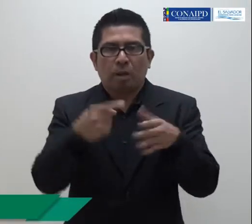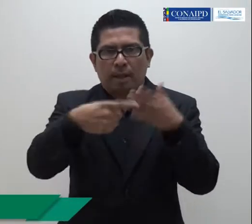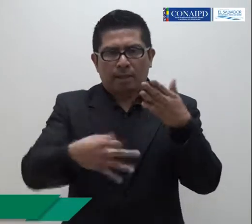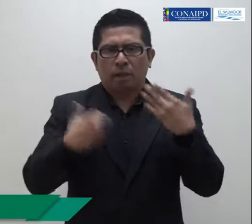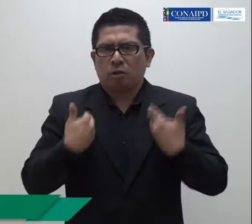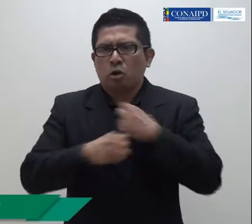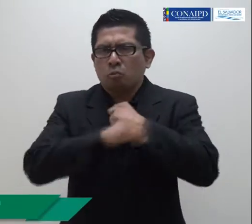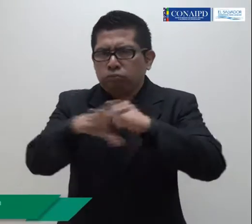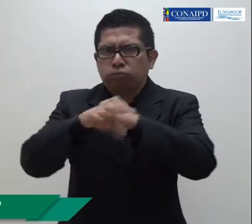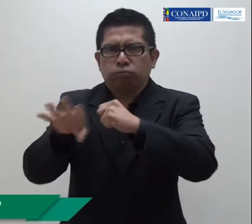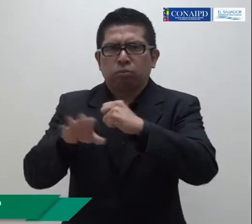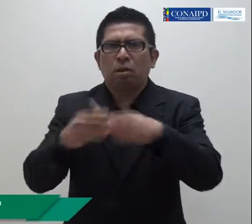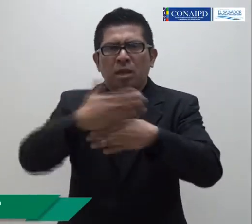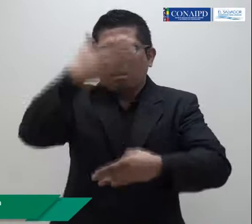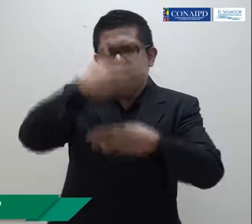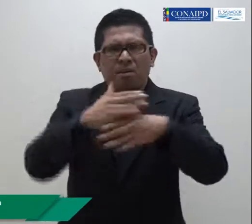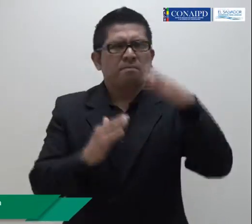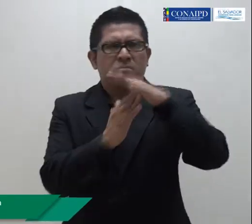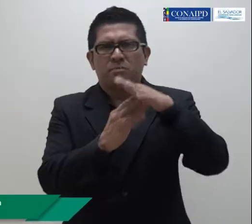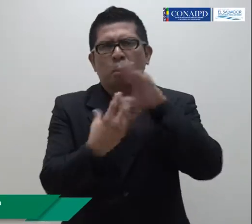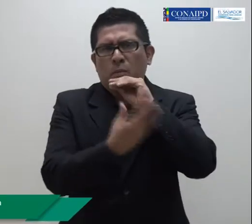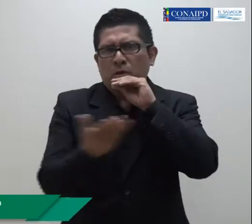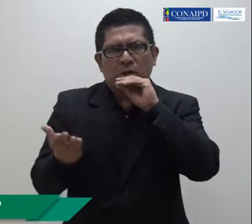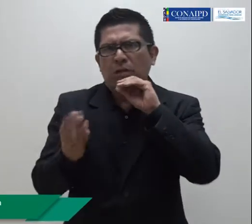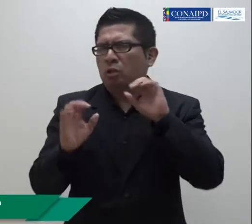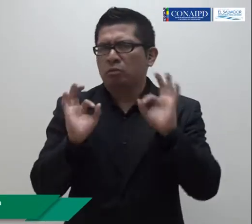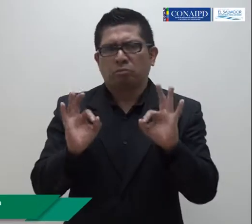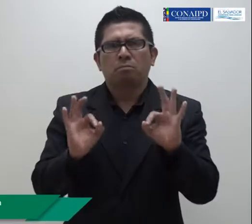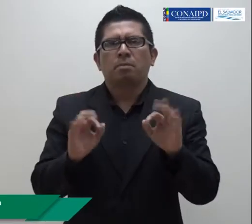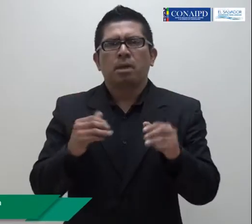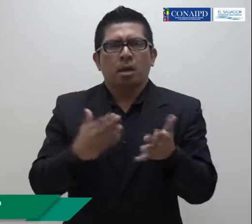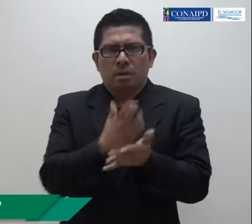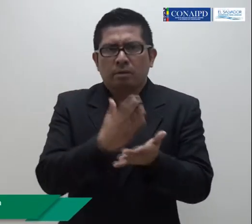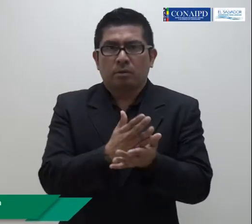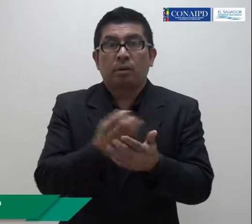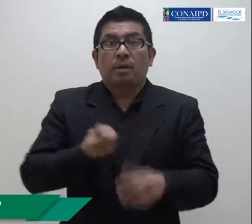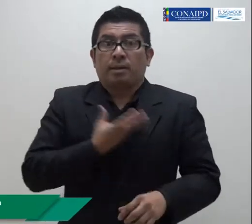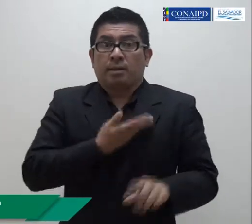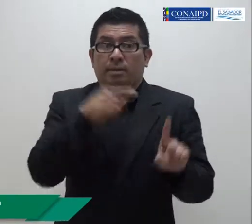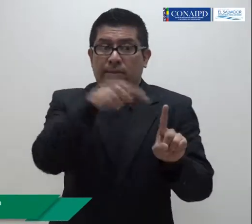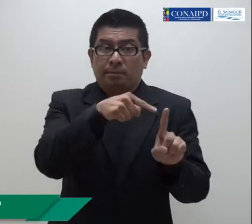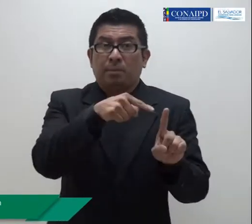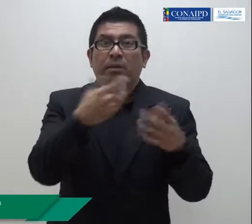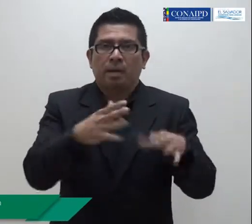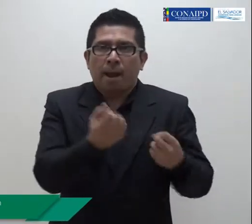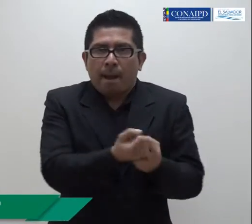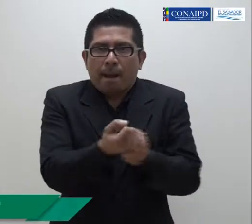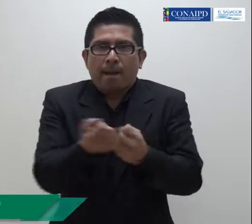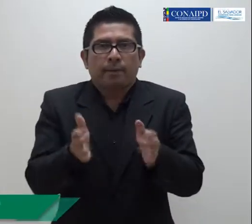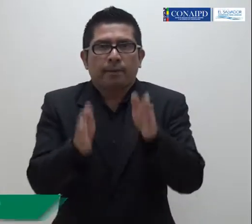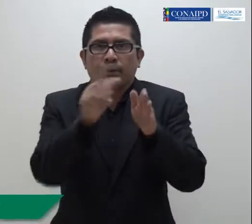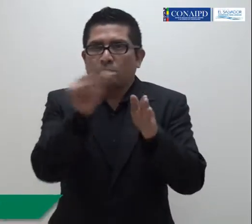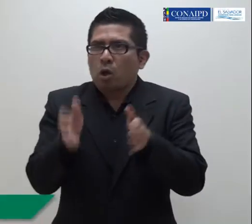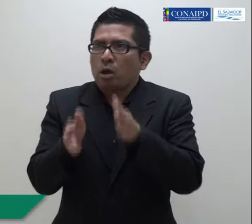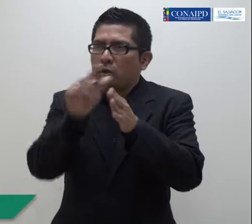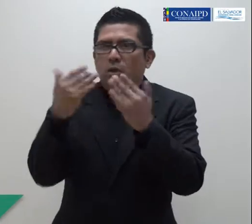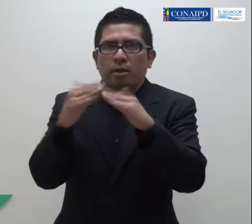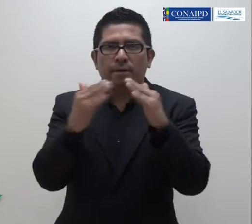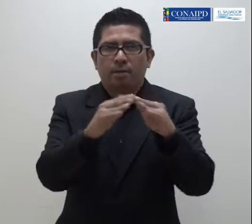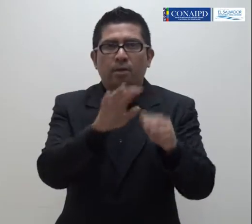la eliminación de barreras en la comunicación para este sector. A través del intérprete también se ha apoyado a diversas instituciones en